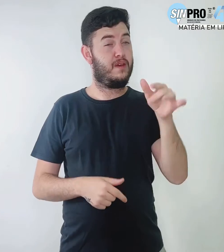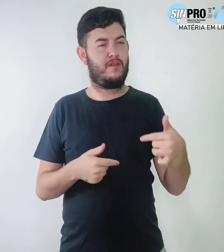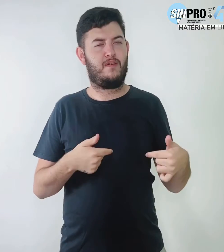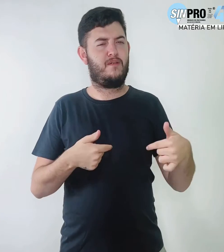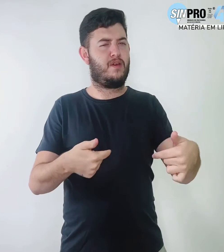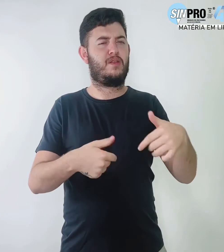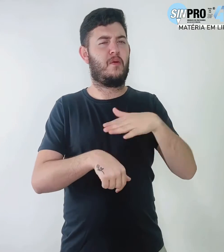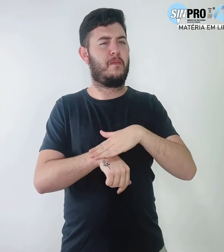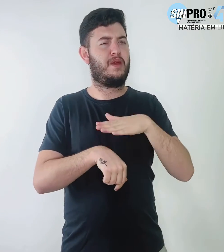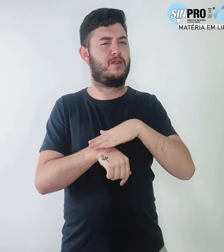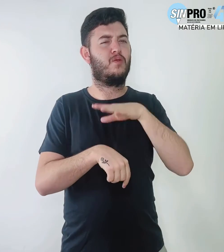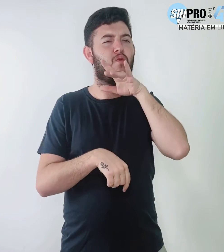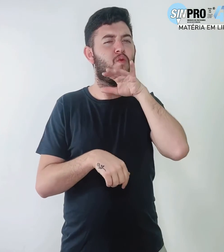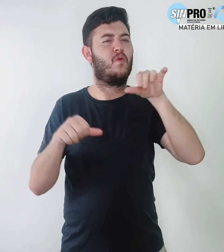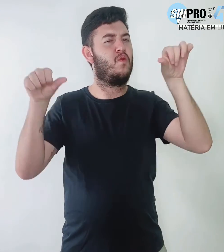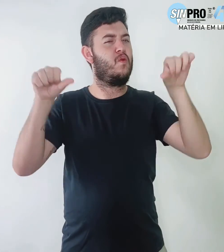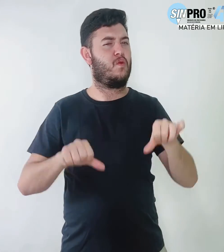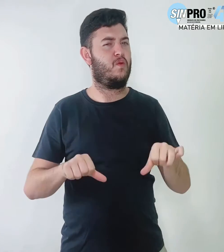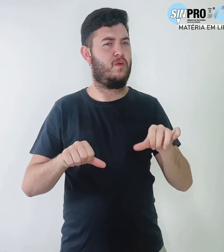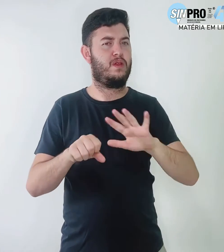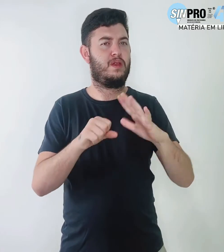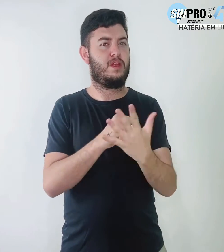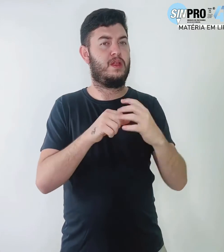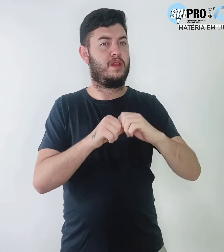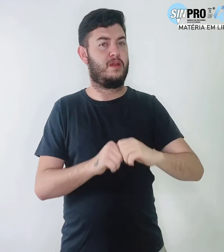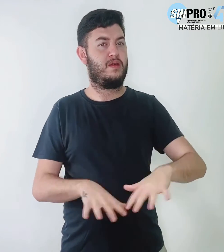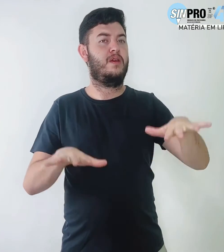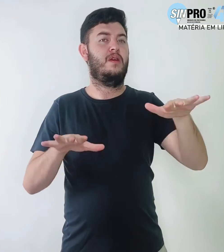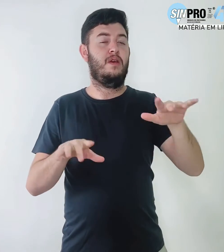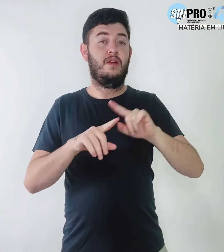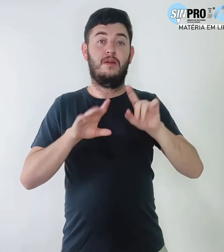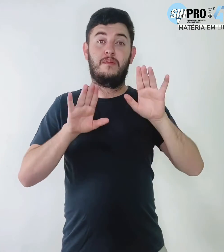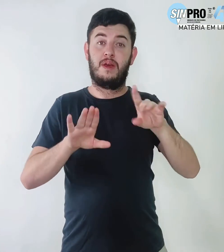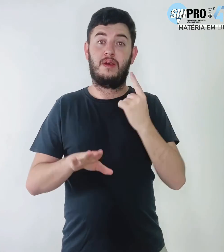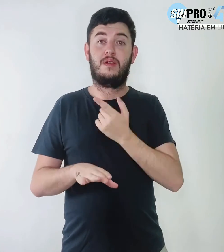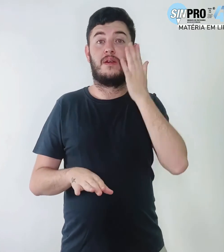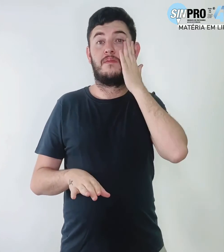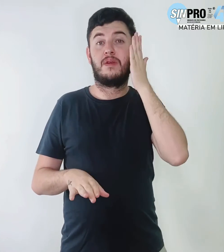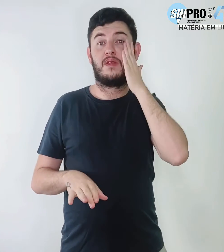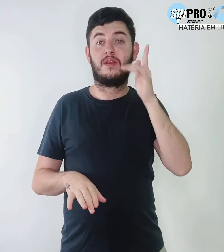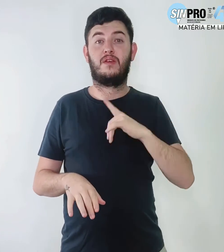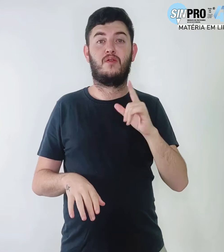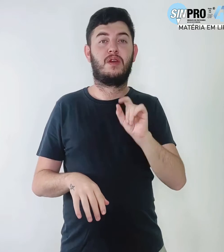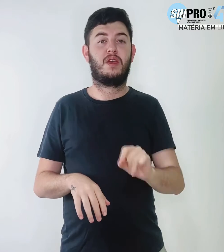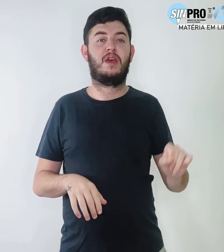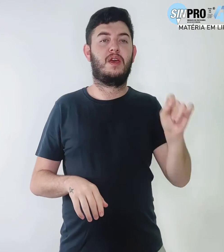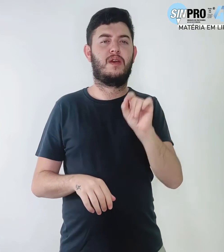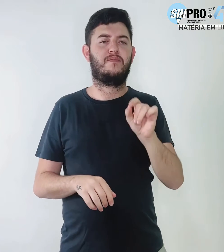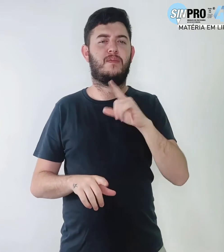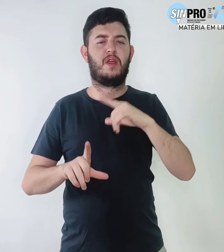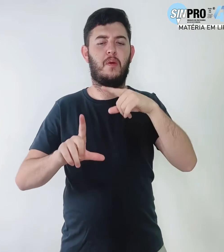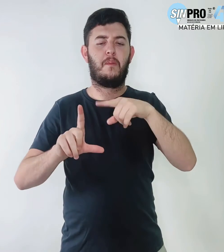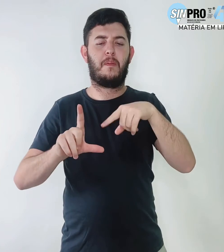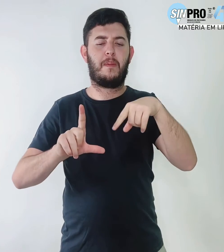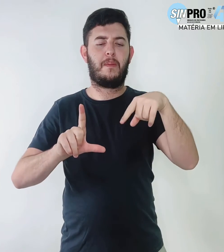piores momentos da pandemia do novo coronavírus. Com todos os números da Covid-19 em